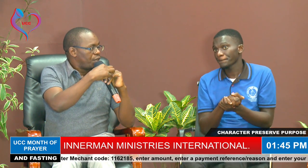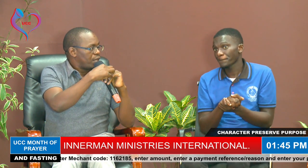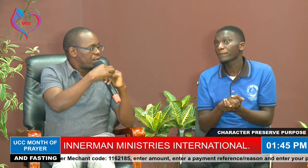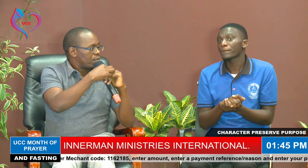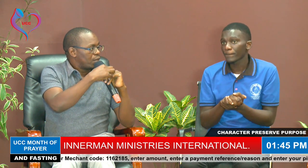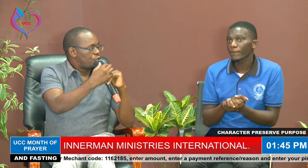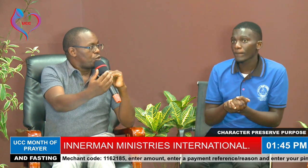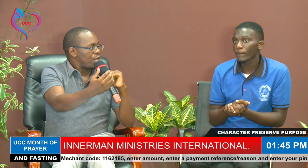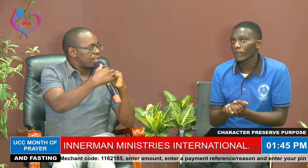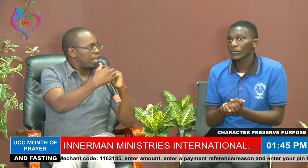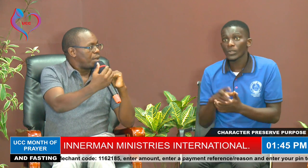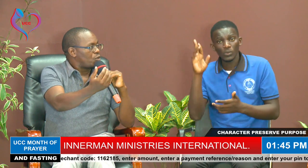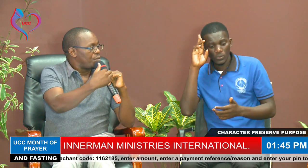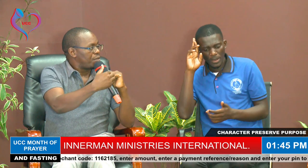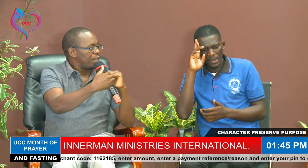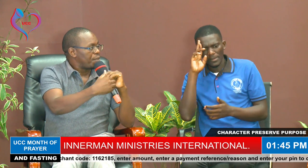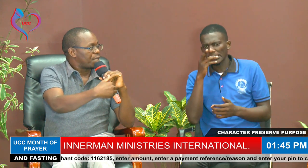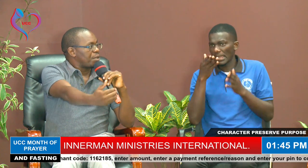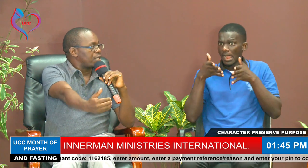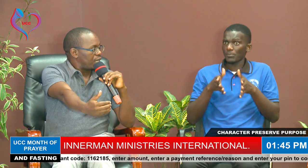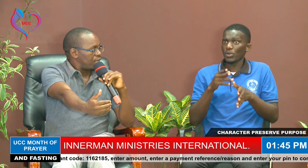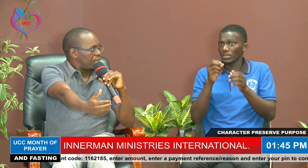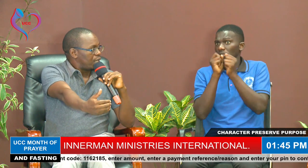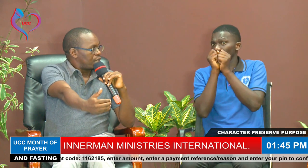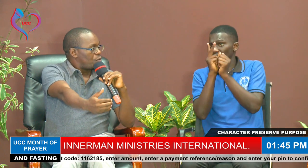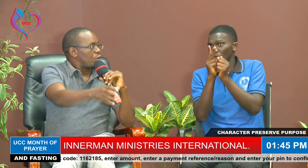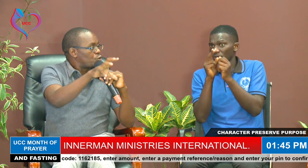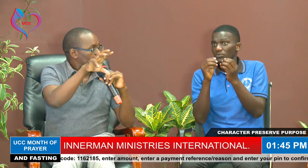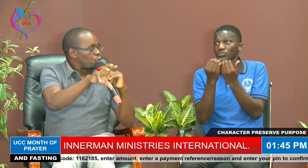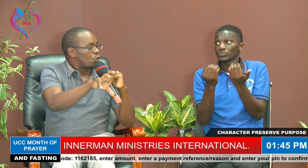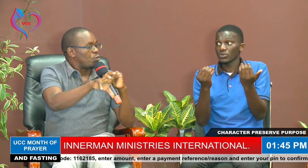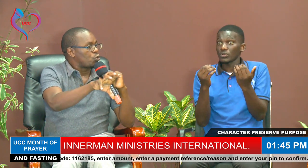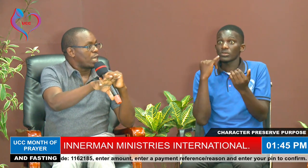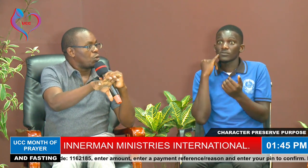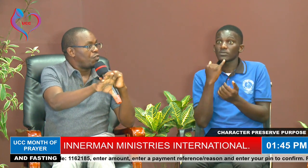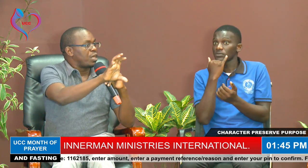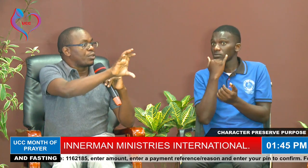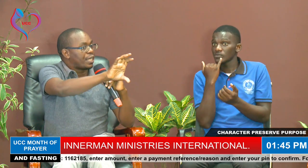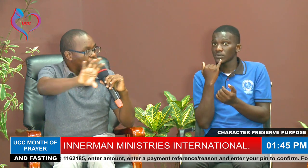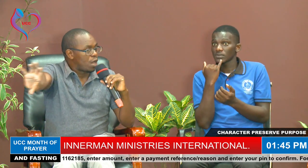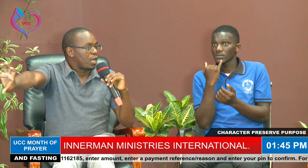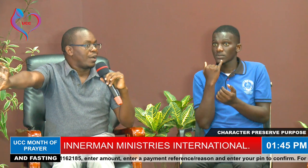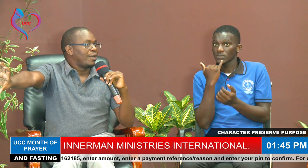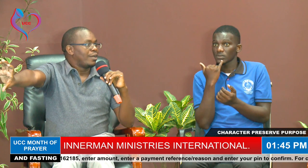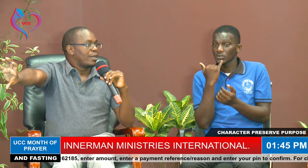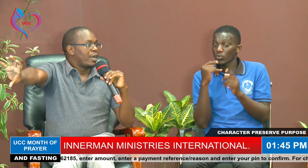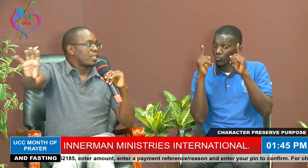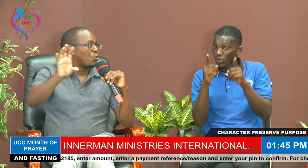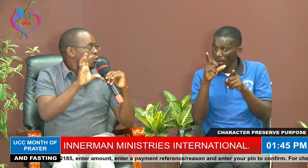Onfuna jukira ono yazaala abaana 12 ab'ebika bya Isirayiri wano wetutuuse ku muntu agenda okuviiramu ddala eggwanga kati ate